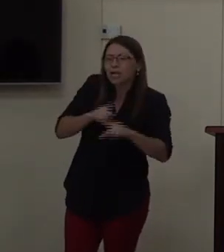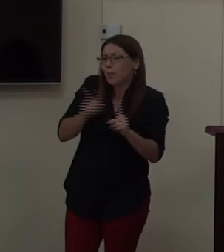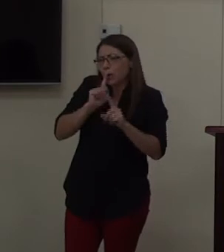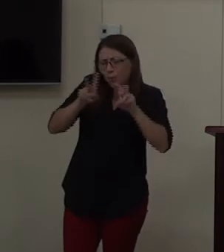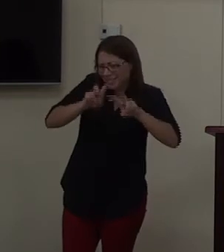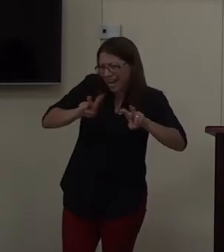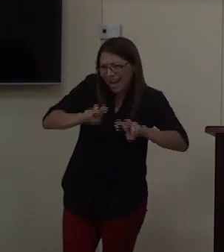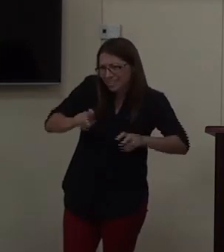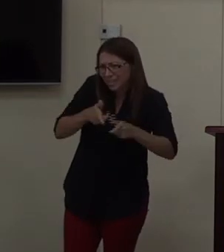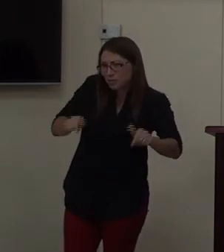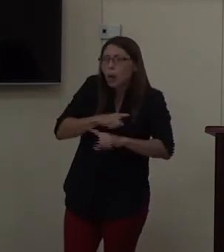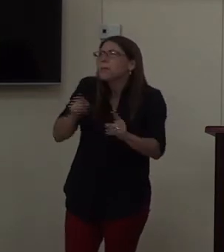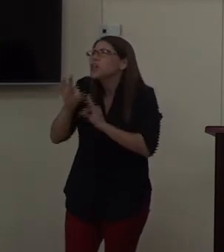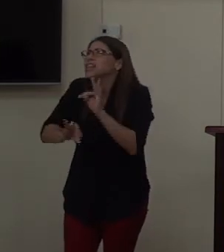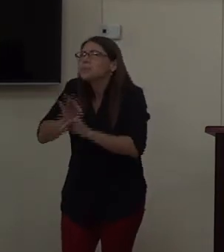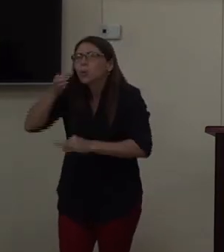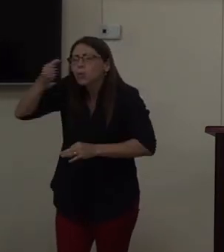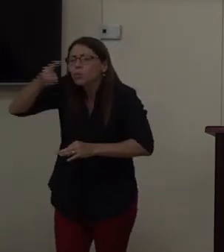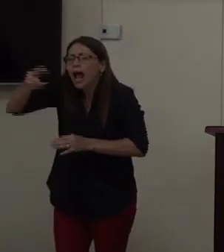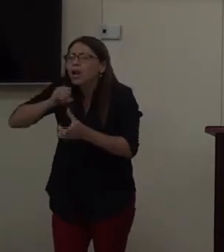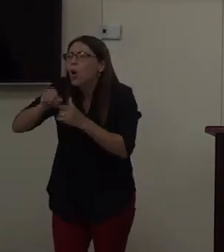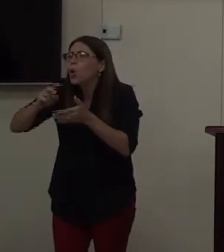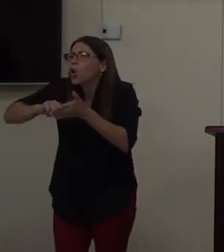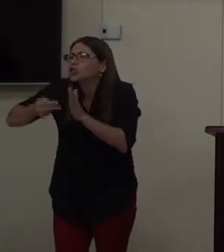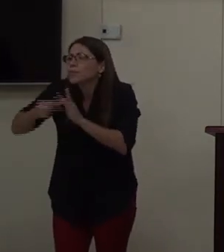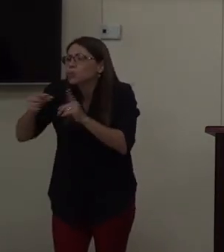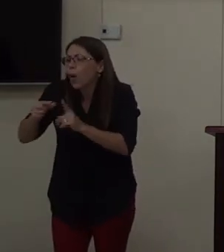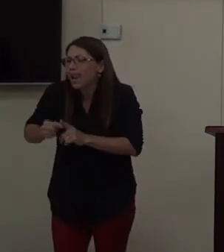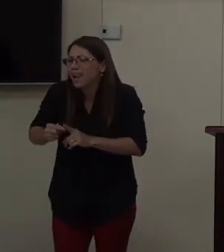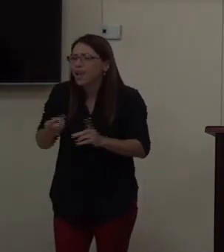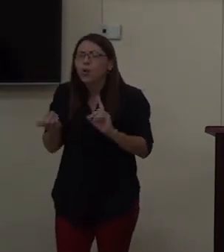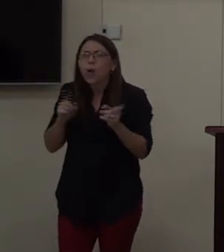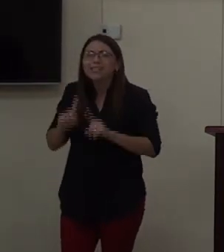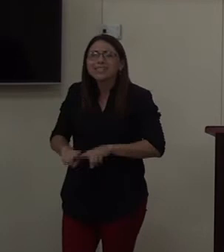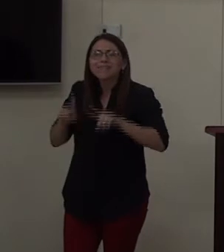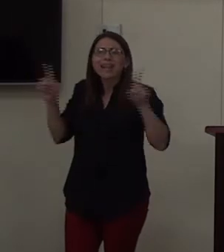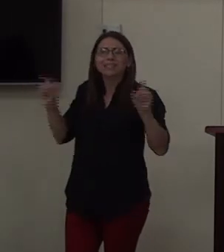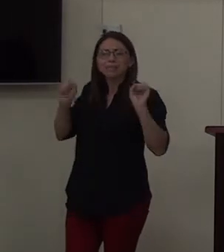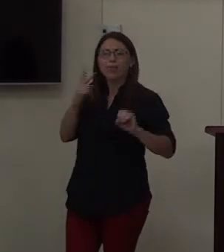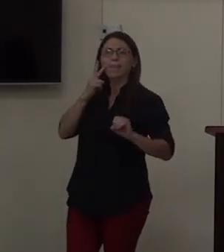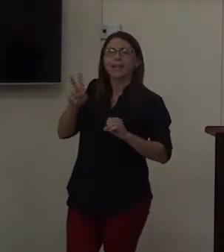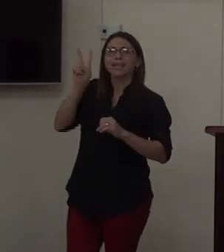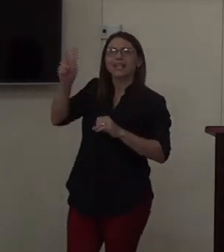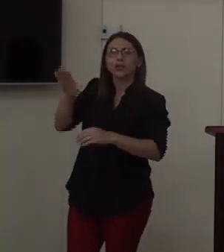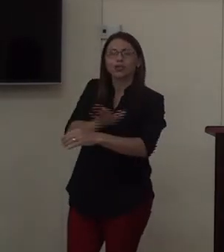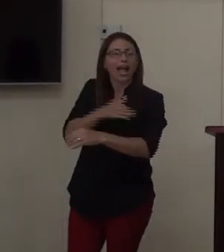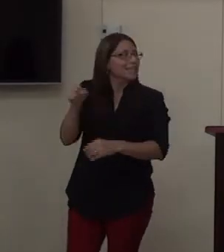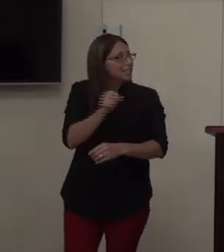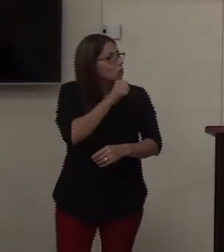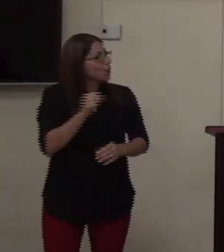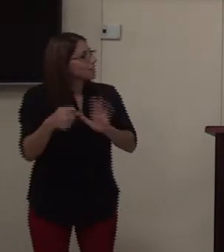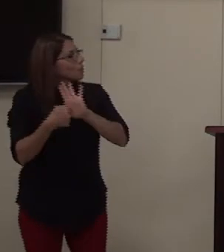tipo cultural o conceptual, son evidentes en estas dos canciones que les voy a mostrar. Esta